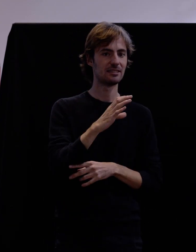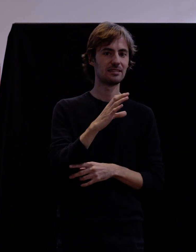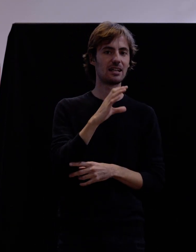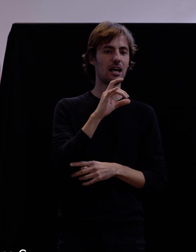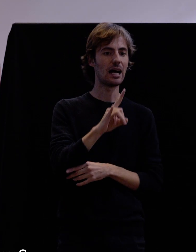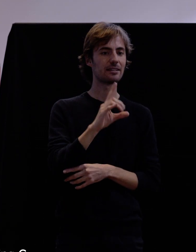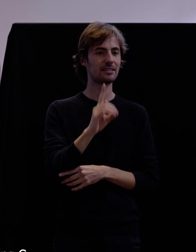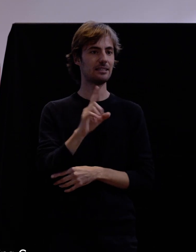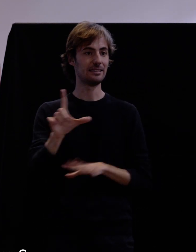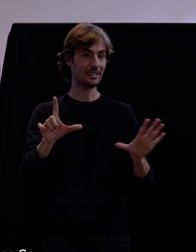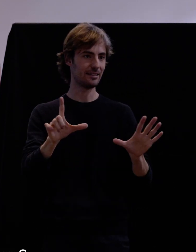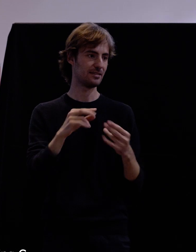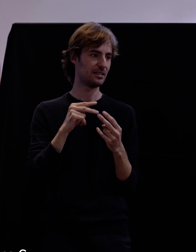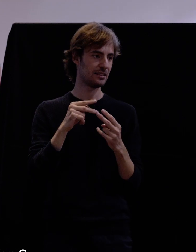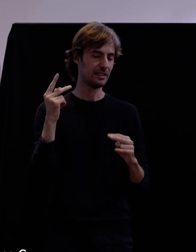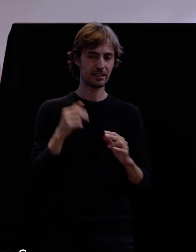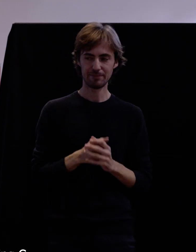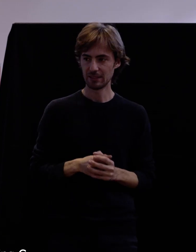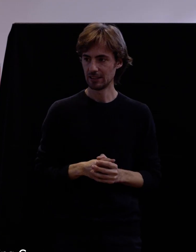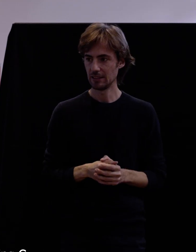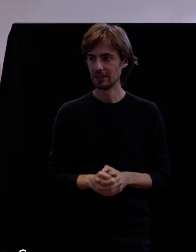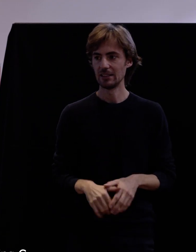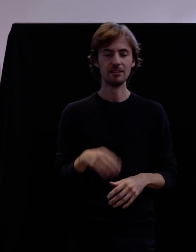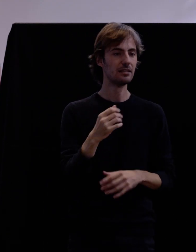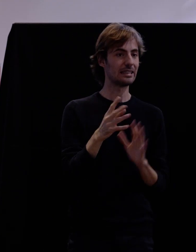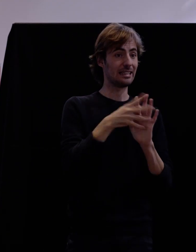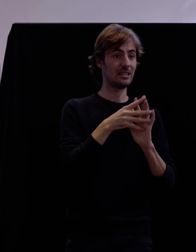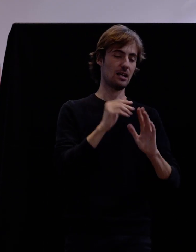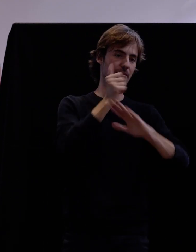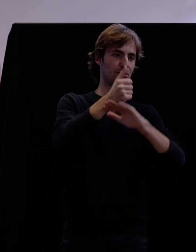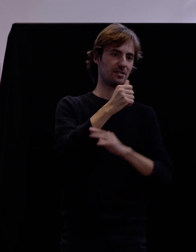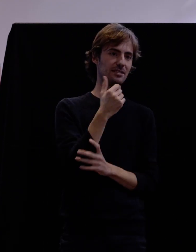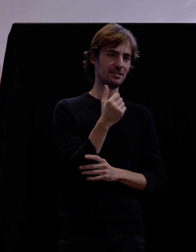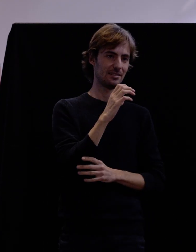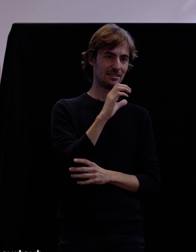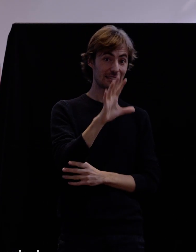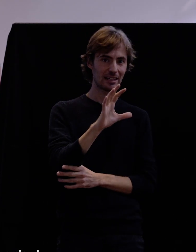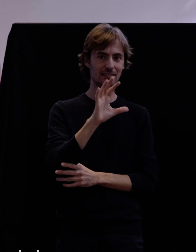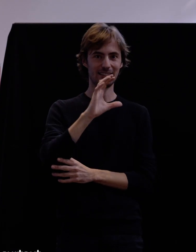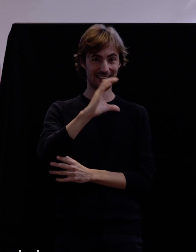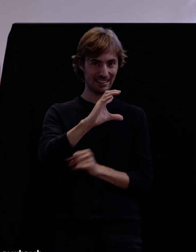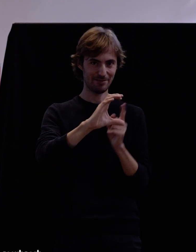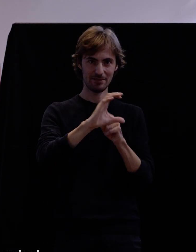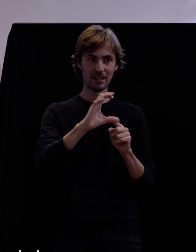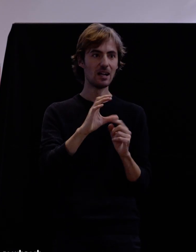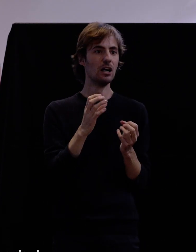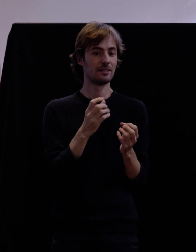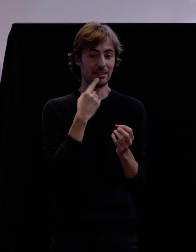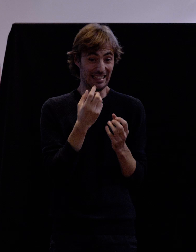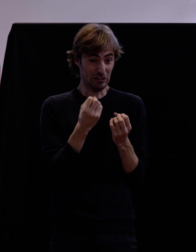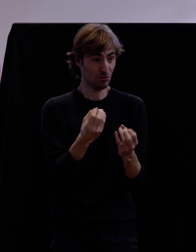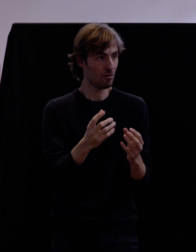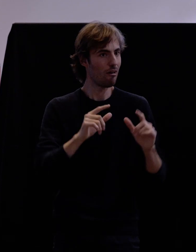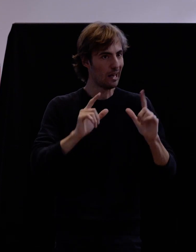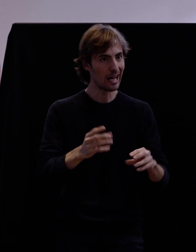CHD7. Donc, les 5 C, ce sont les critères majeurs. Alors, ça veut dire qu'ils sont fréquents, mais ils sont surtout très caractéristiques.